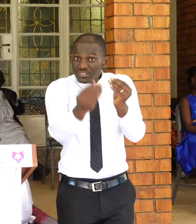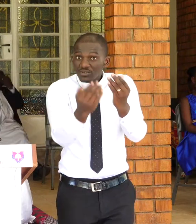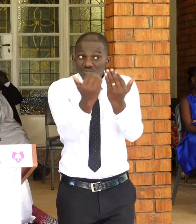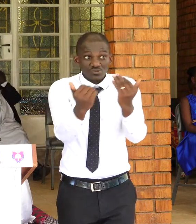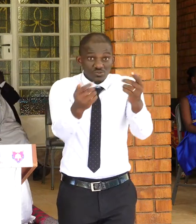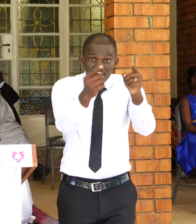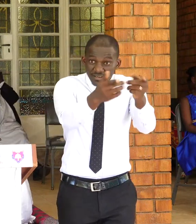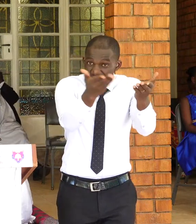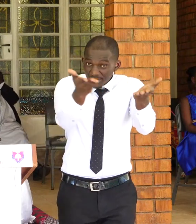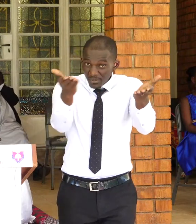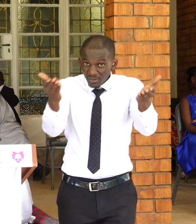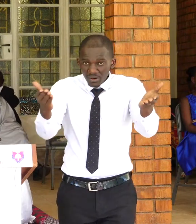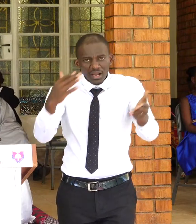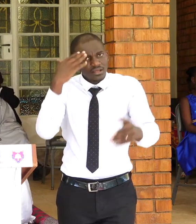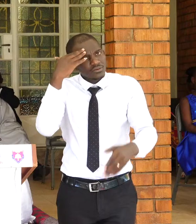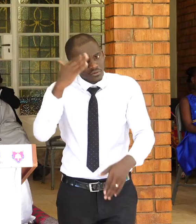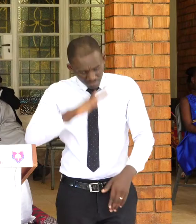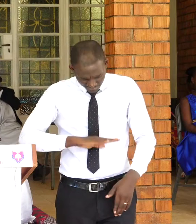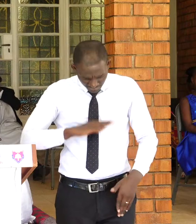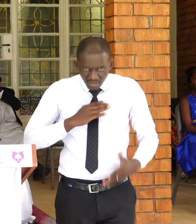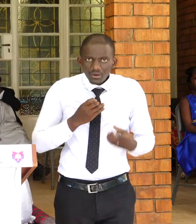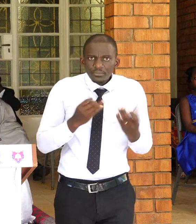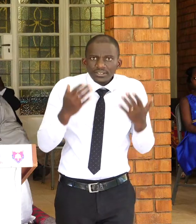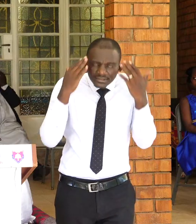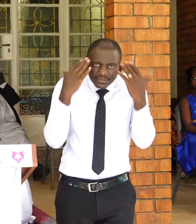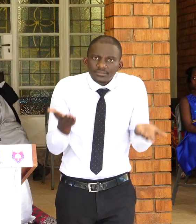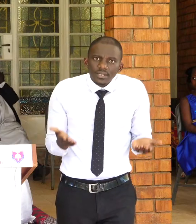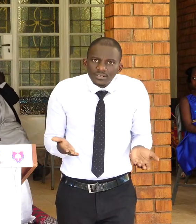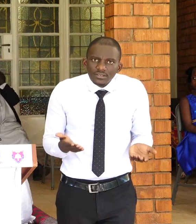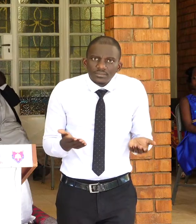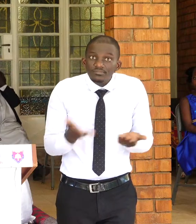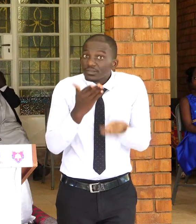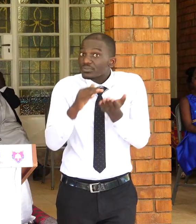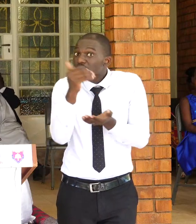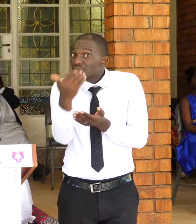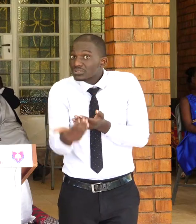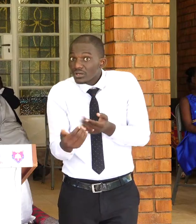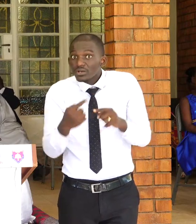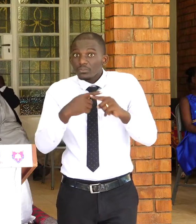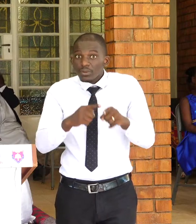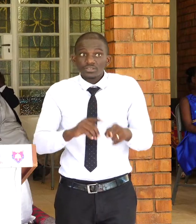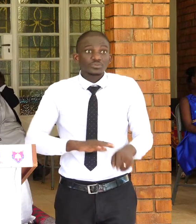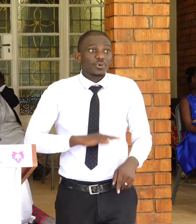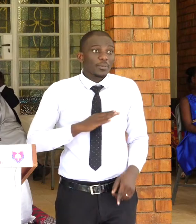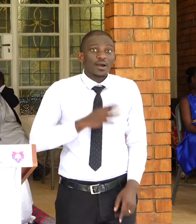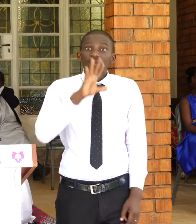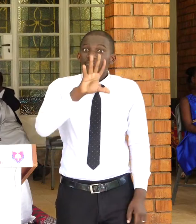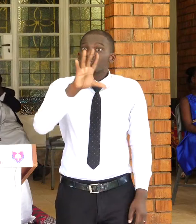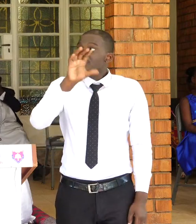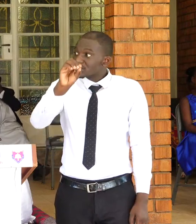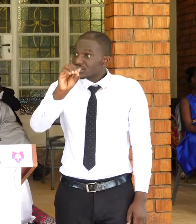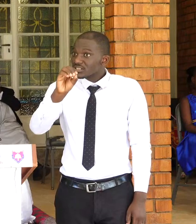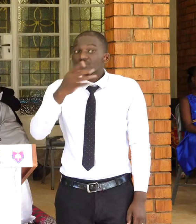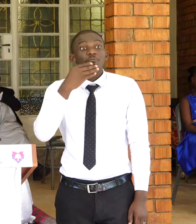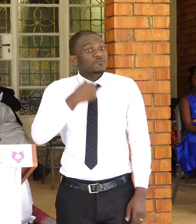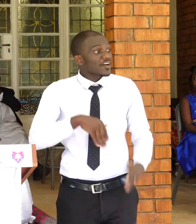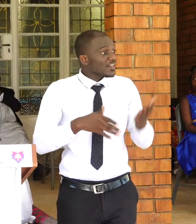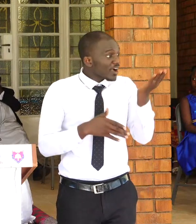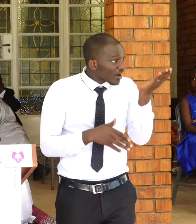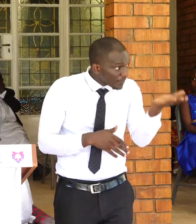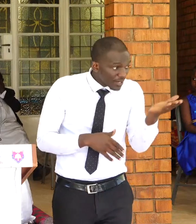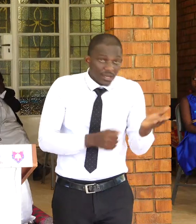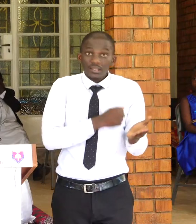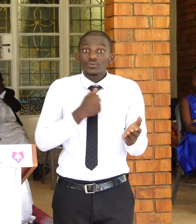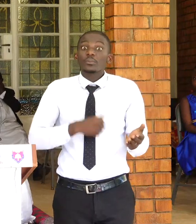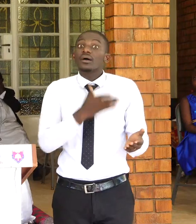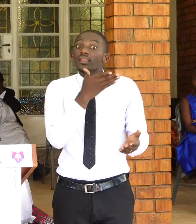ompulira, simanyi myaka gy'olina, oyinza okuba oli mwana naye ng'olina emyaka ataano, naye nga maama wo akyaliwo, taata wo akyaliwo, olina